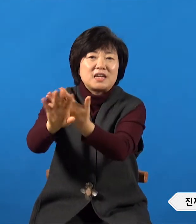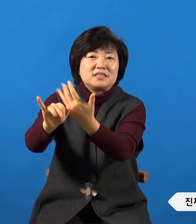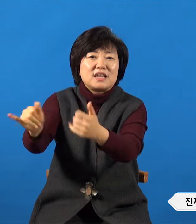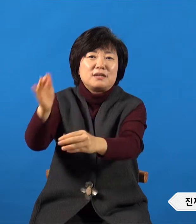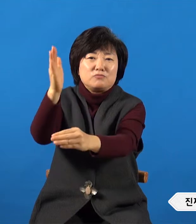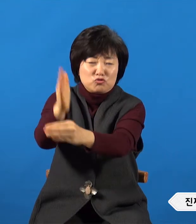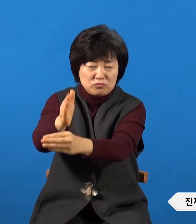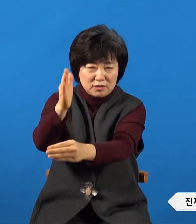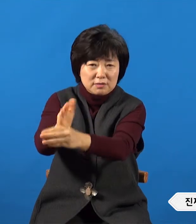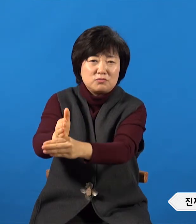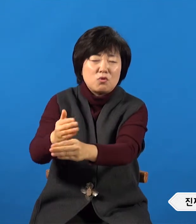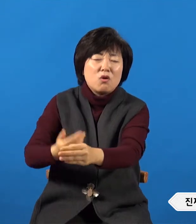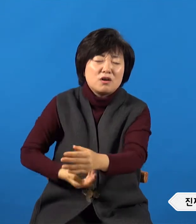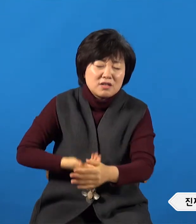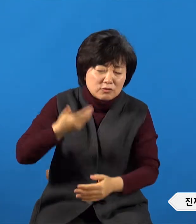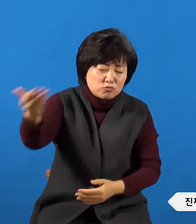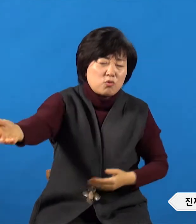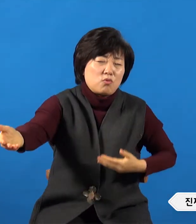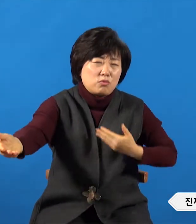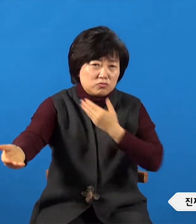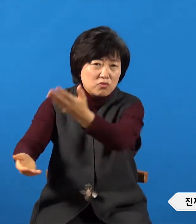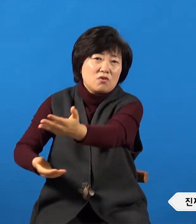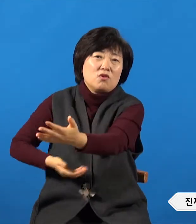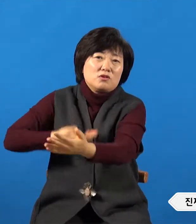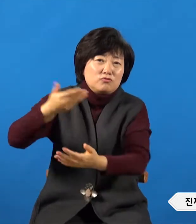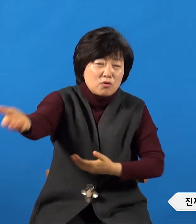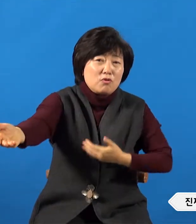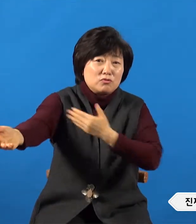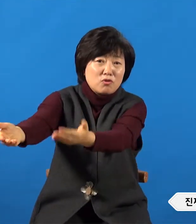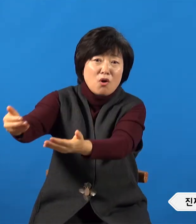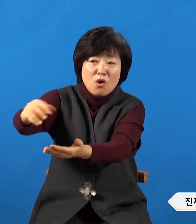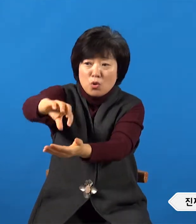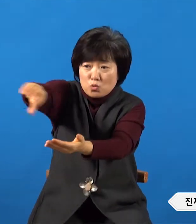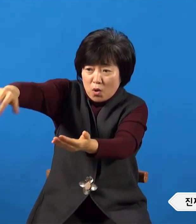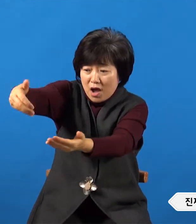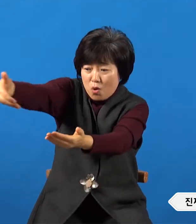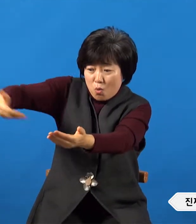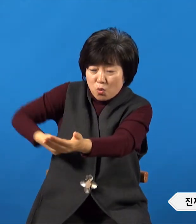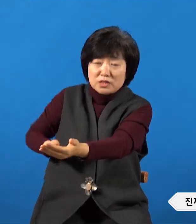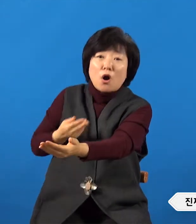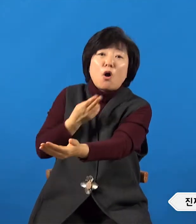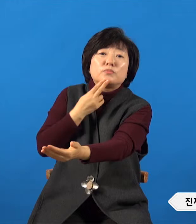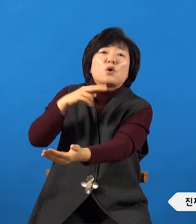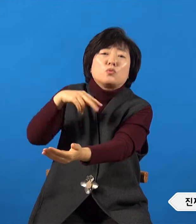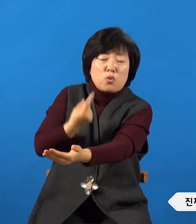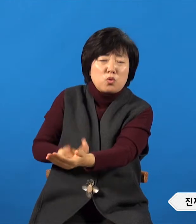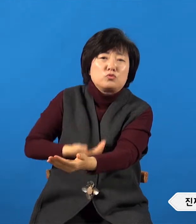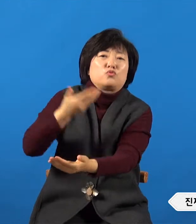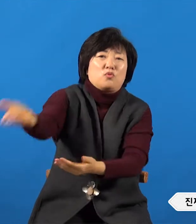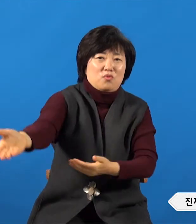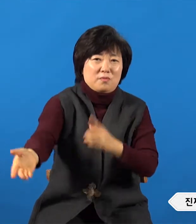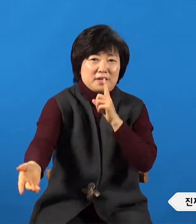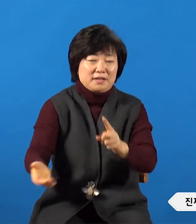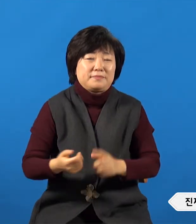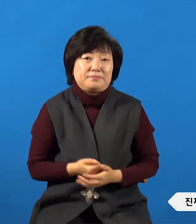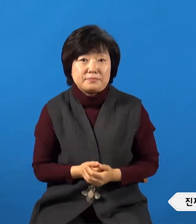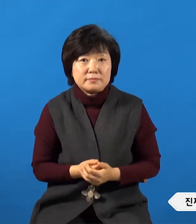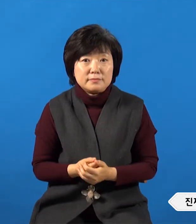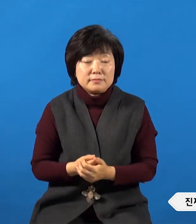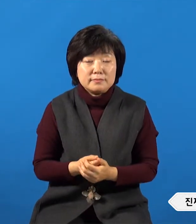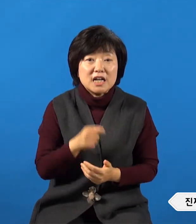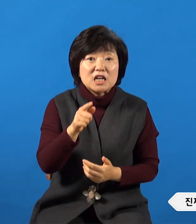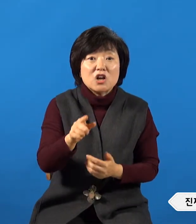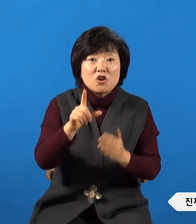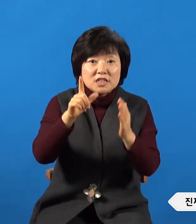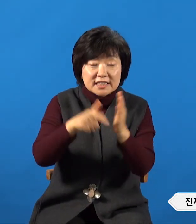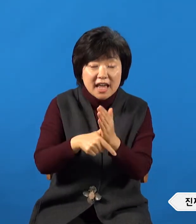중심으로 타인 중심의 인간관계의 모습을 말씀하고 있다는 것입니다. 그렇게 될